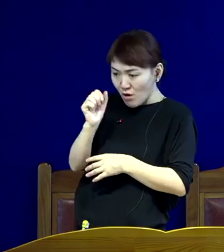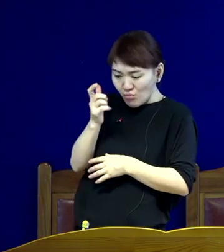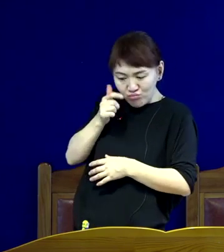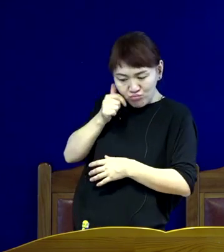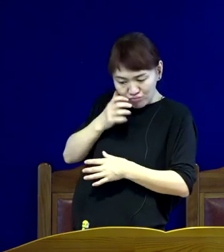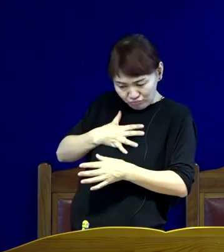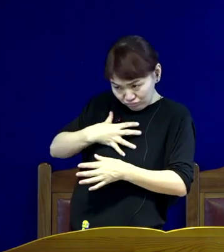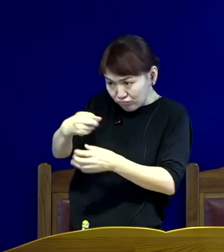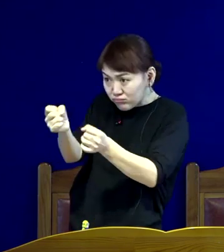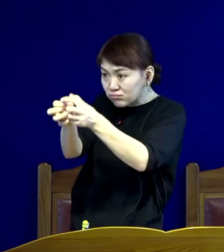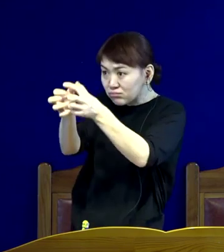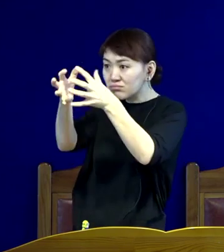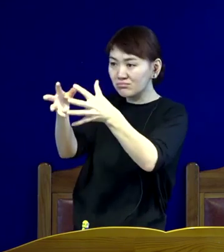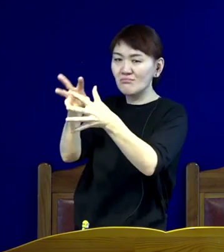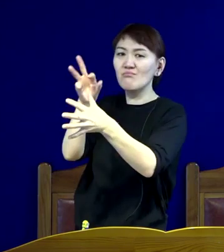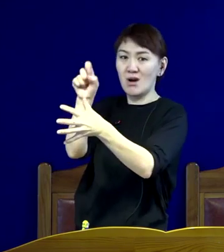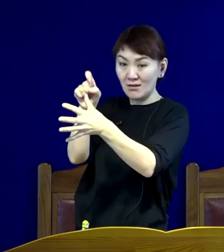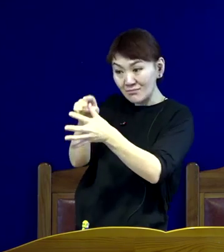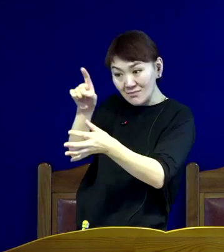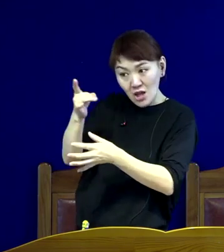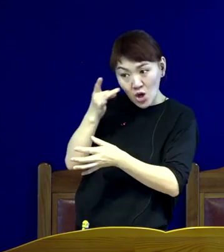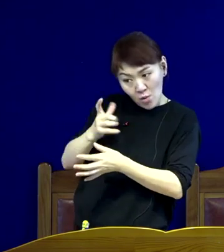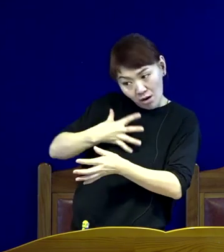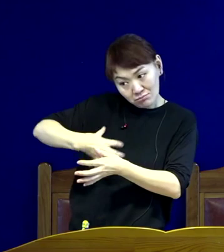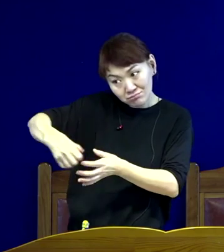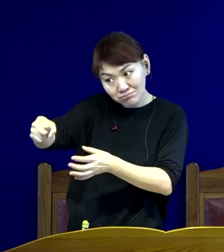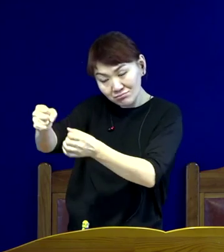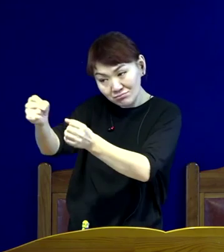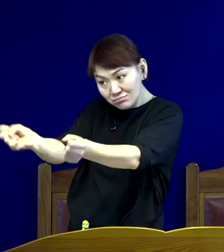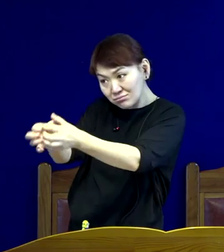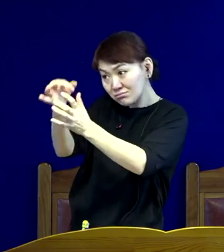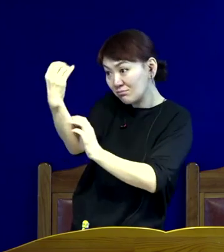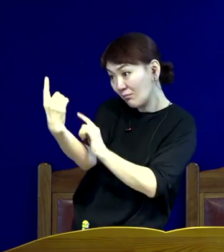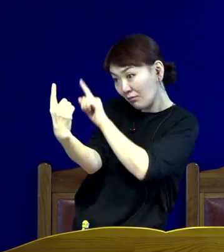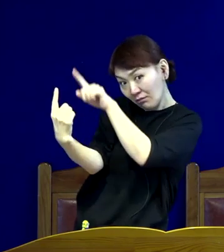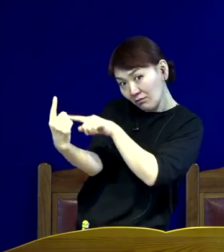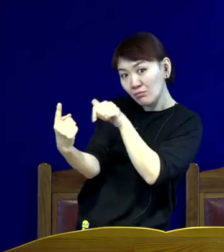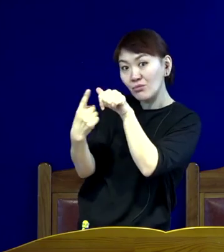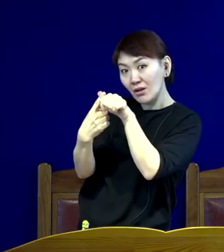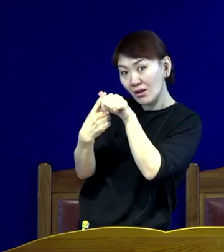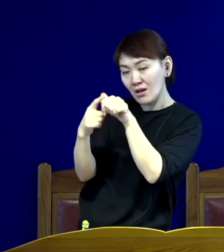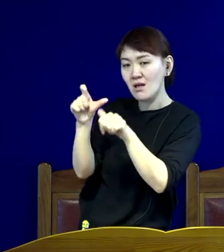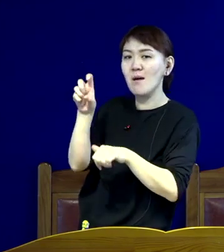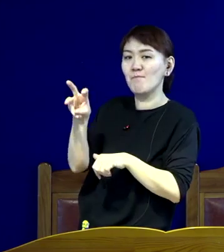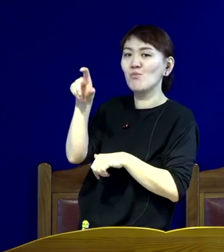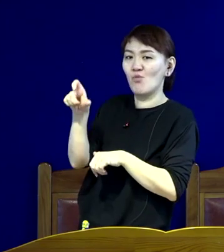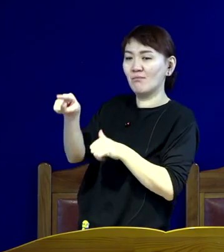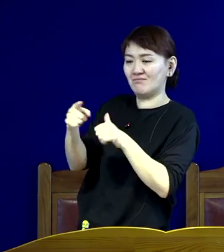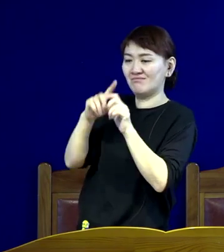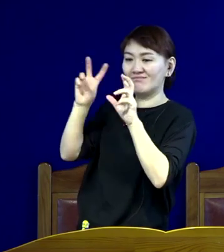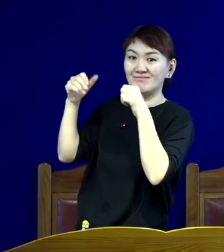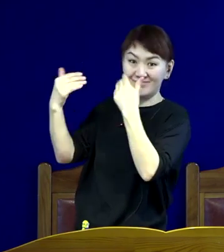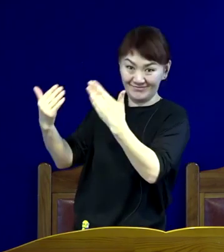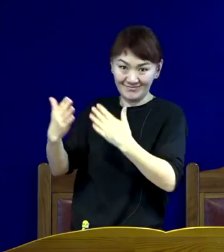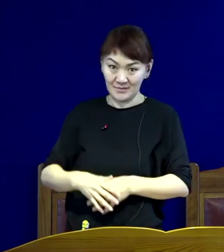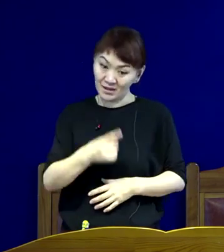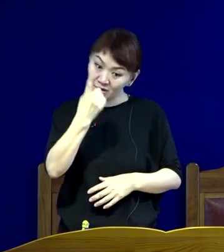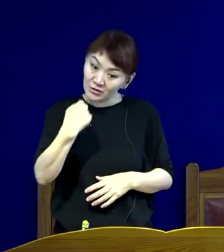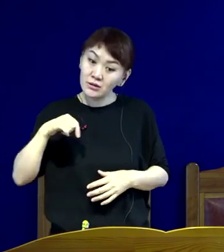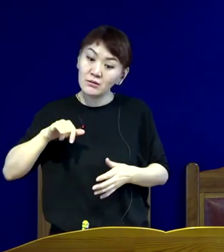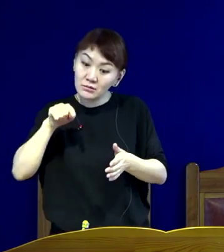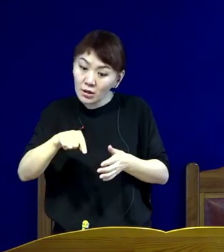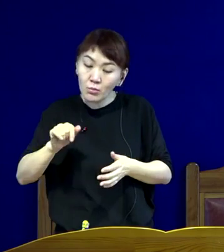남자에게서 취하였은 즉 여자라 칭하리라 하니라. 이러므로 남자가 부모를 떠나 그